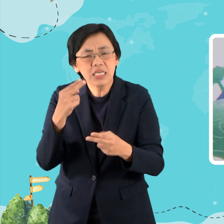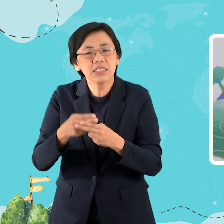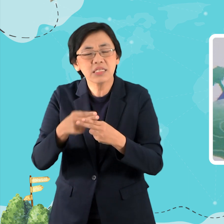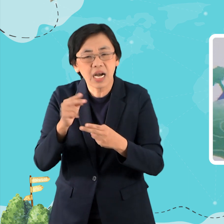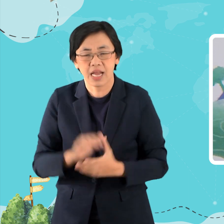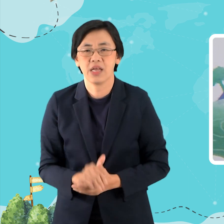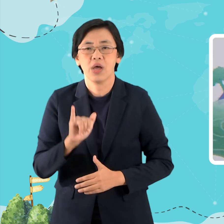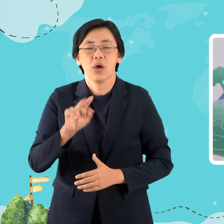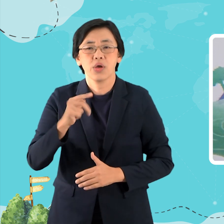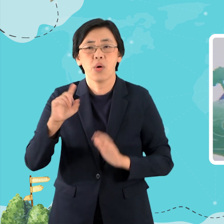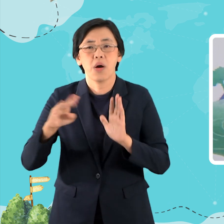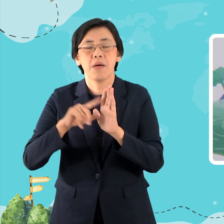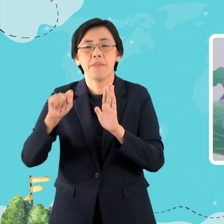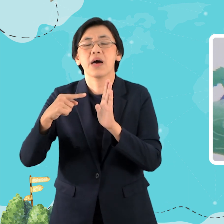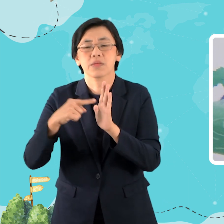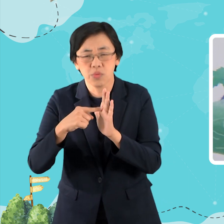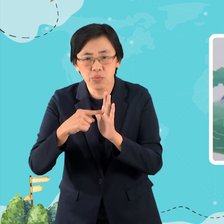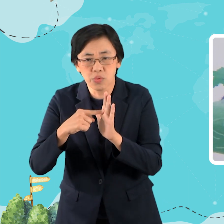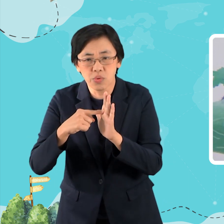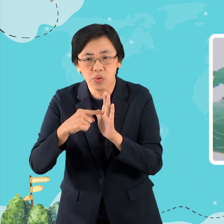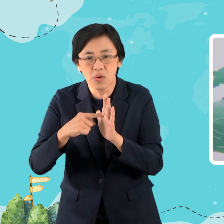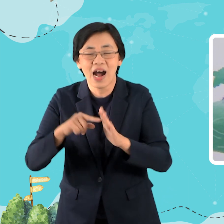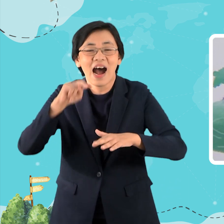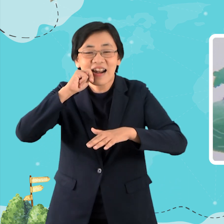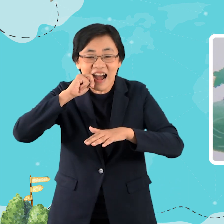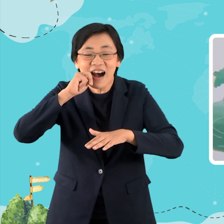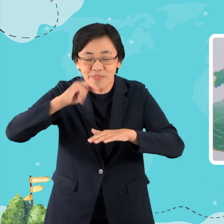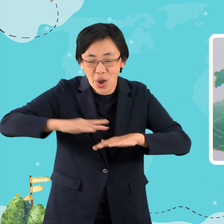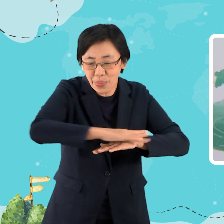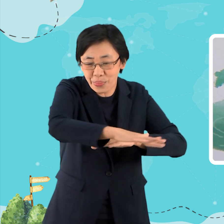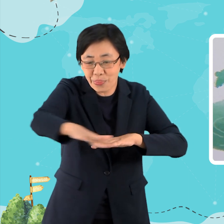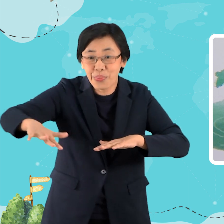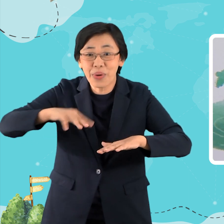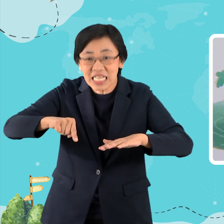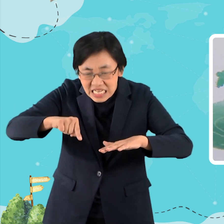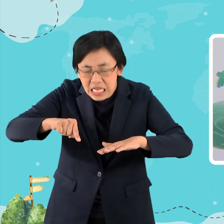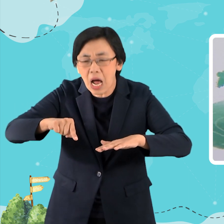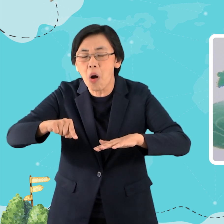งบาตูซึ่งโผล่โดดเด่นอยู่กลางแม่น้ำบรูไน